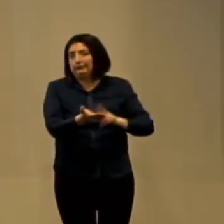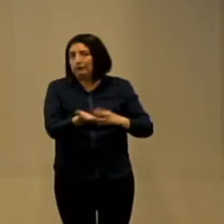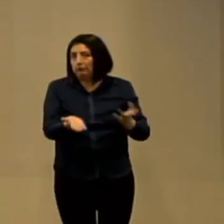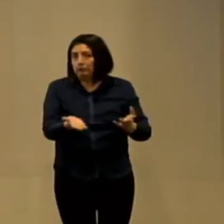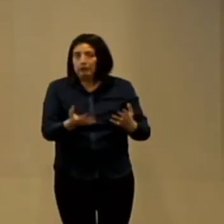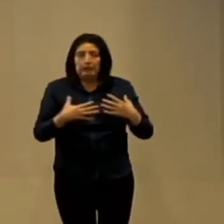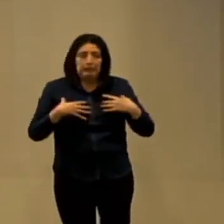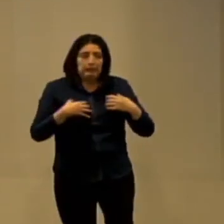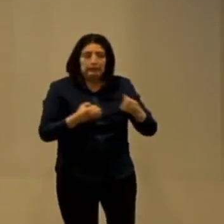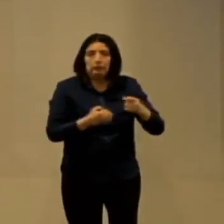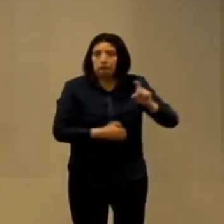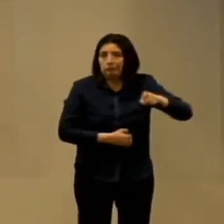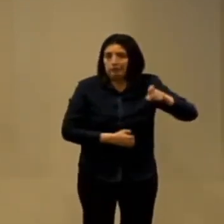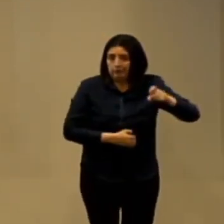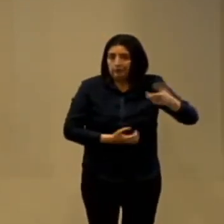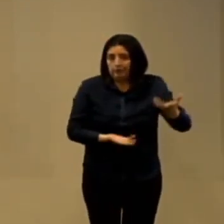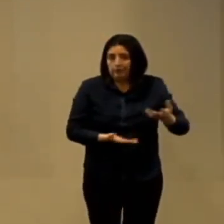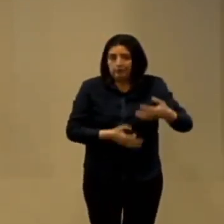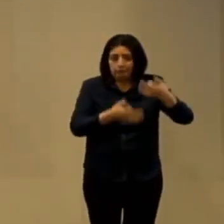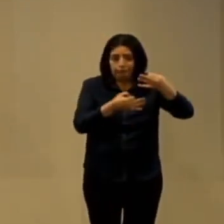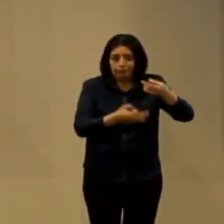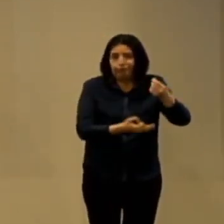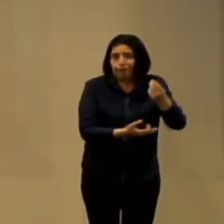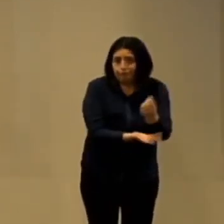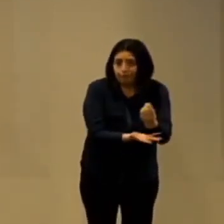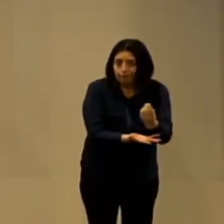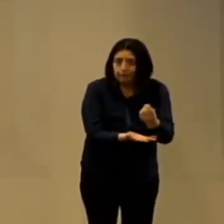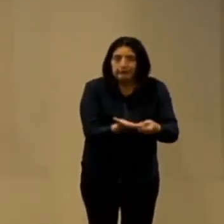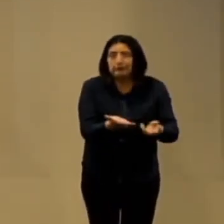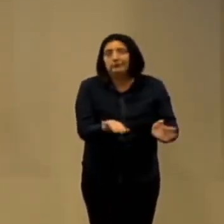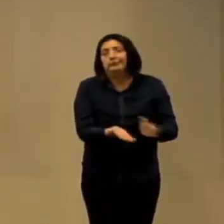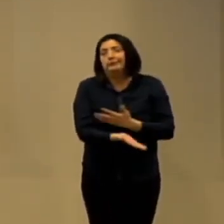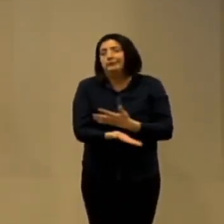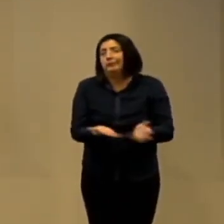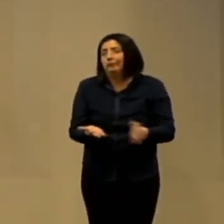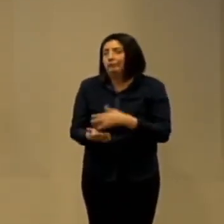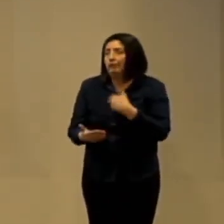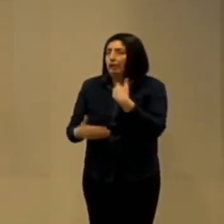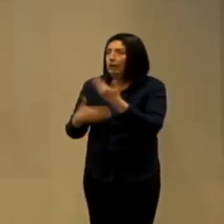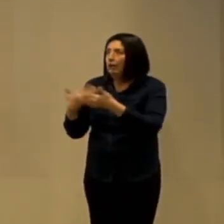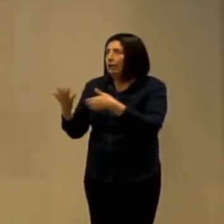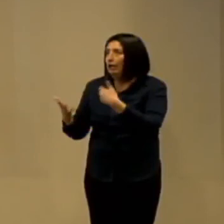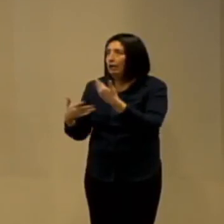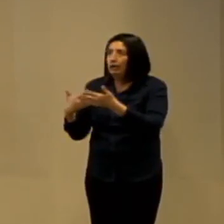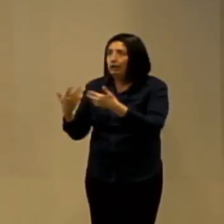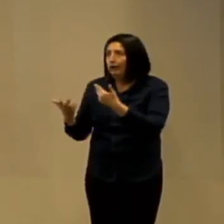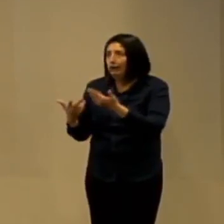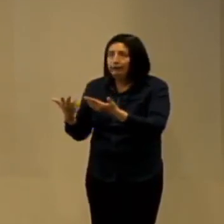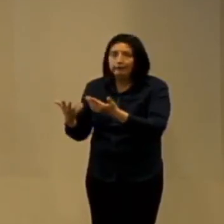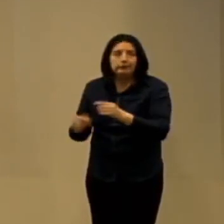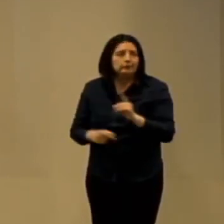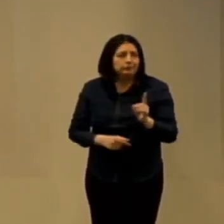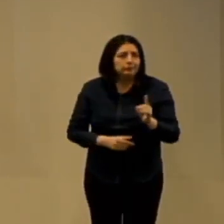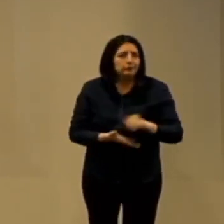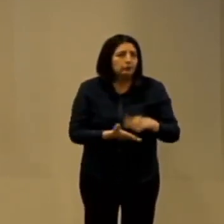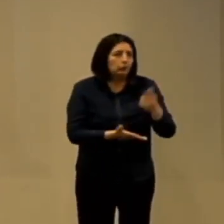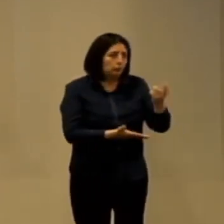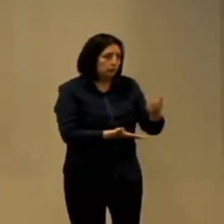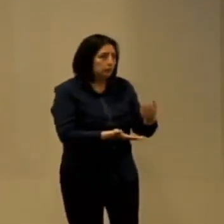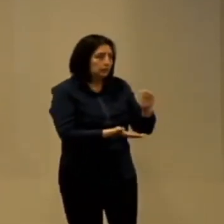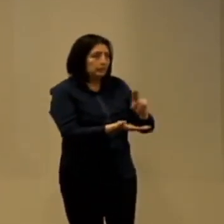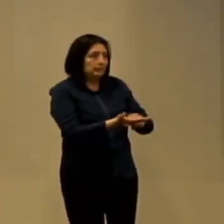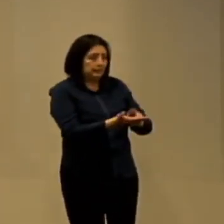salud tiene que estar financiada. Si no está financiada, son puras poesías. Y uno de los elementos del financiamiento